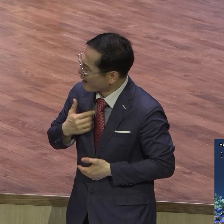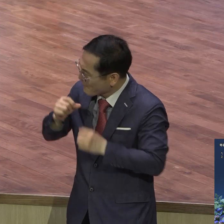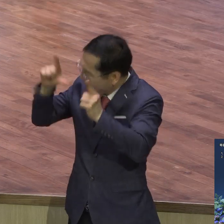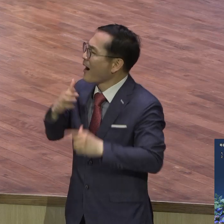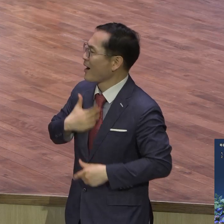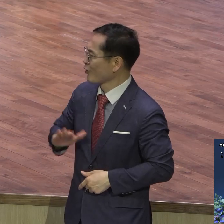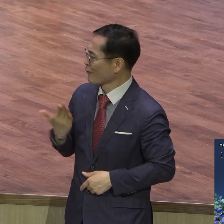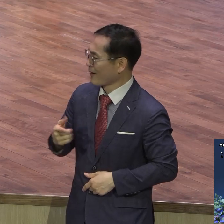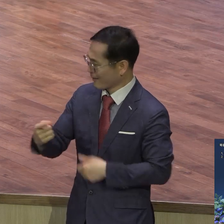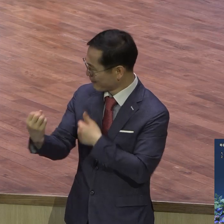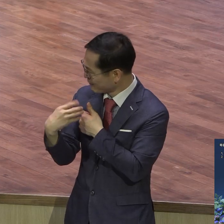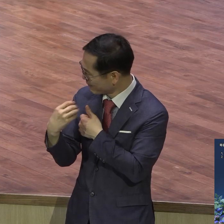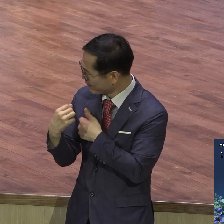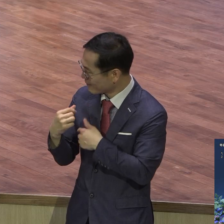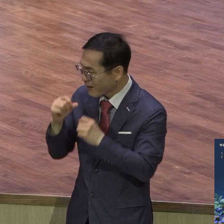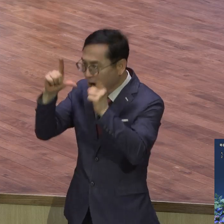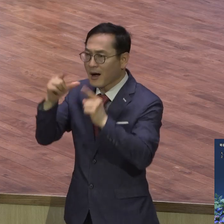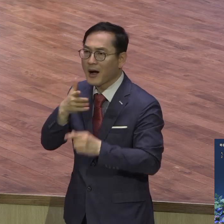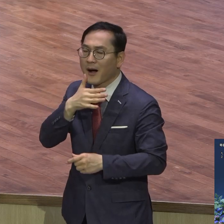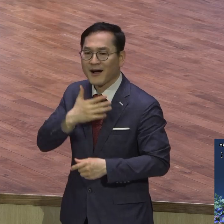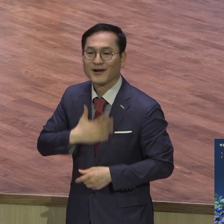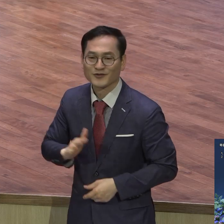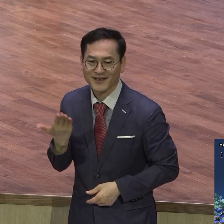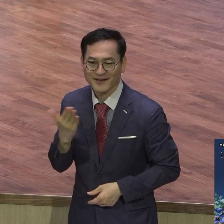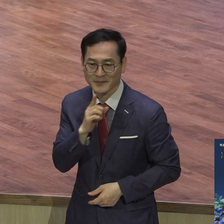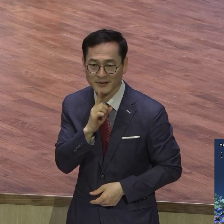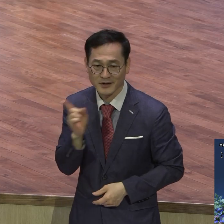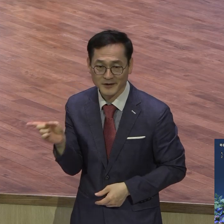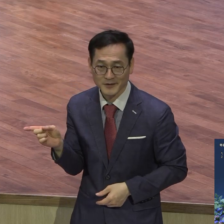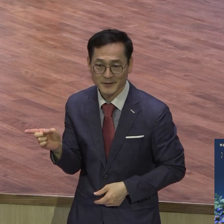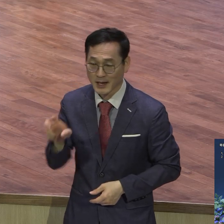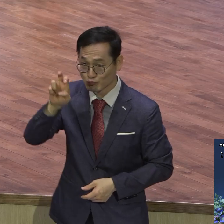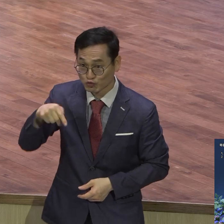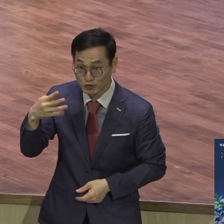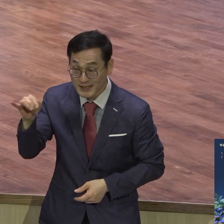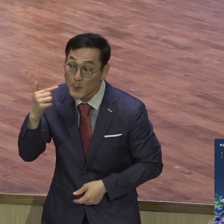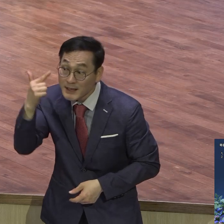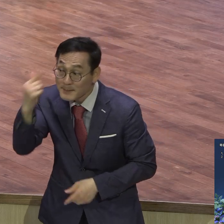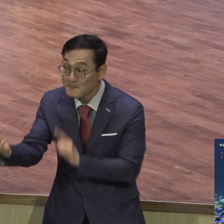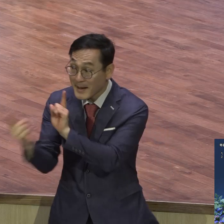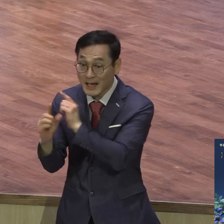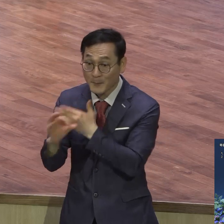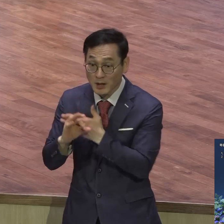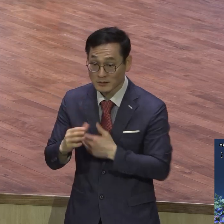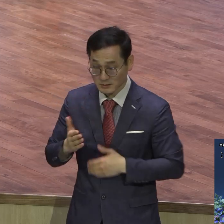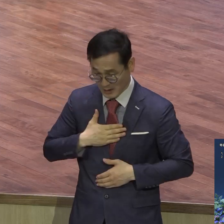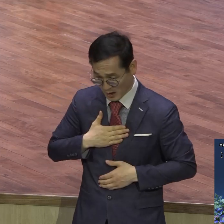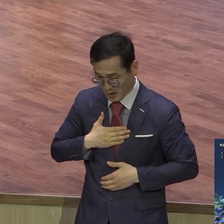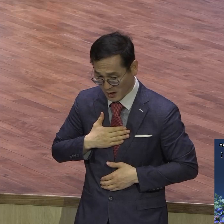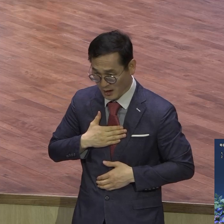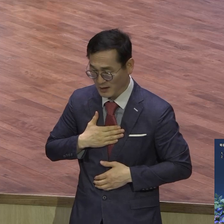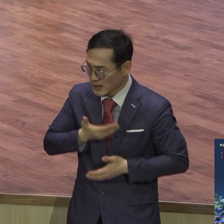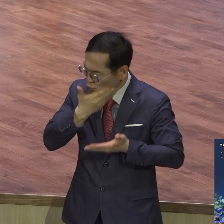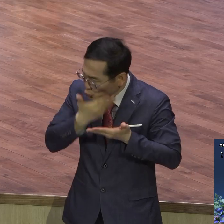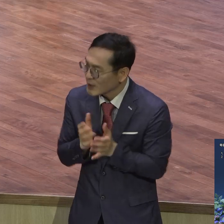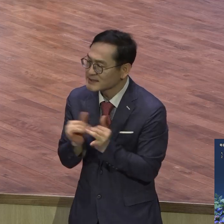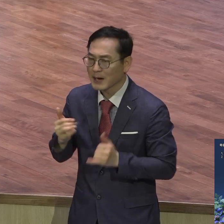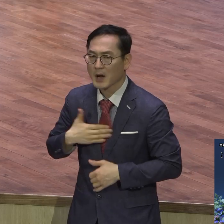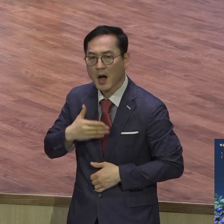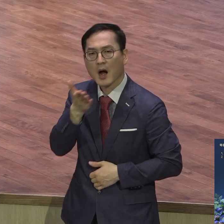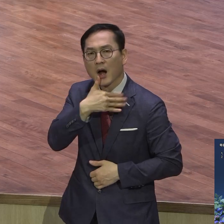이게 봉가인 사람의 만남이에요. 내가 무디 목사님을 만나면 내가 내가 존귀한 존재구나. 그래서